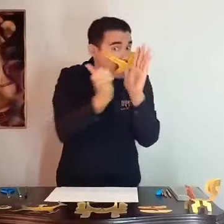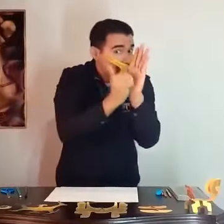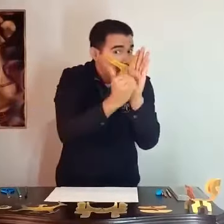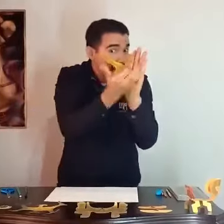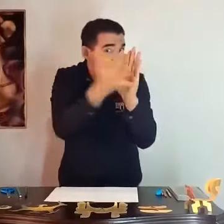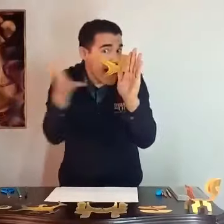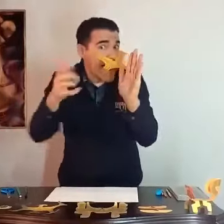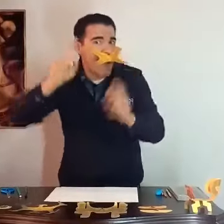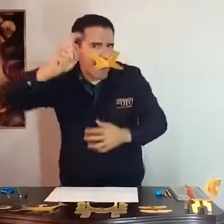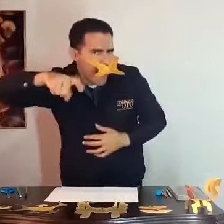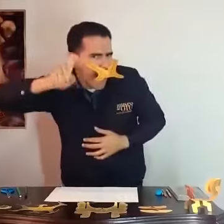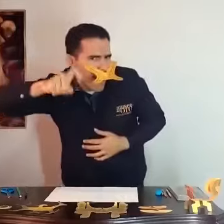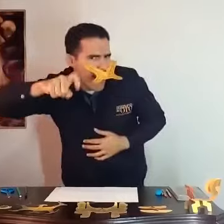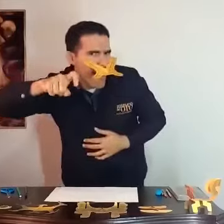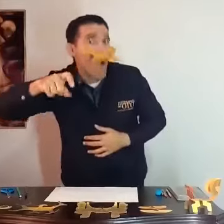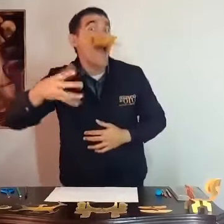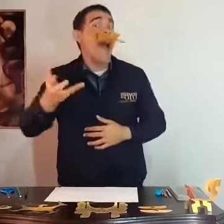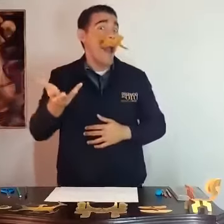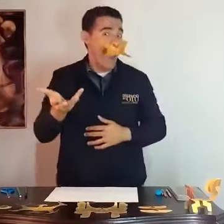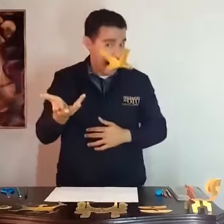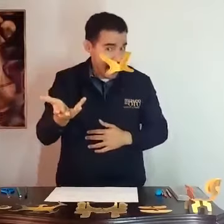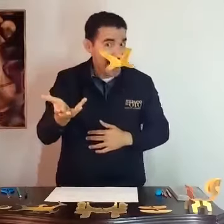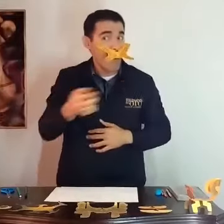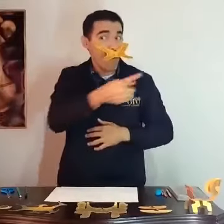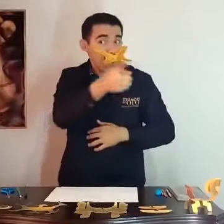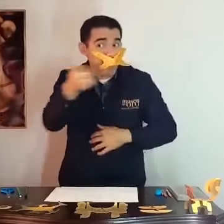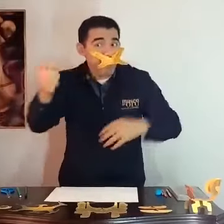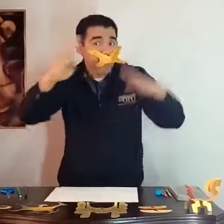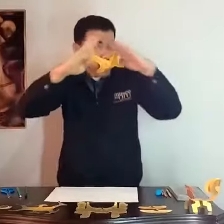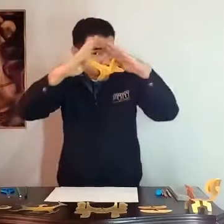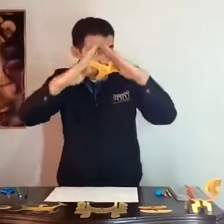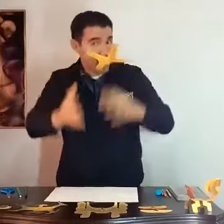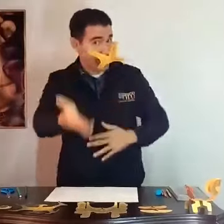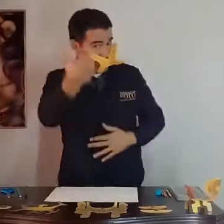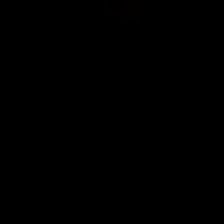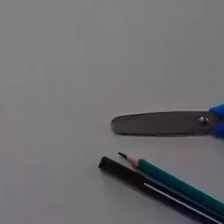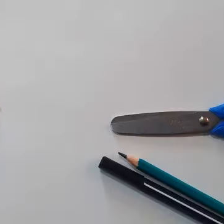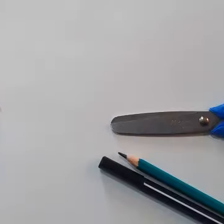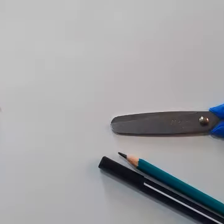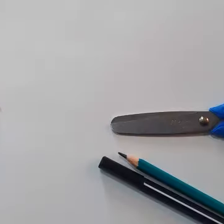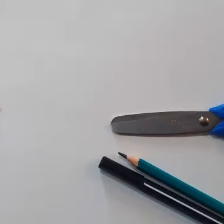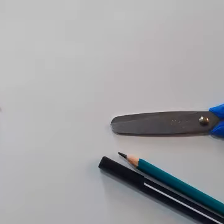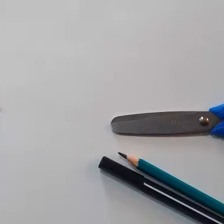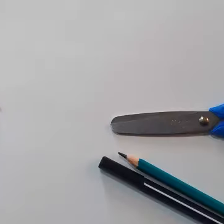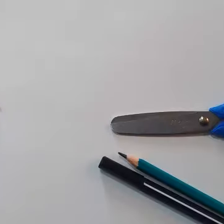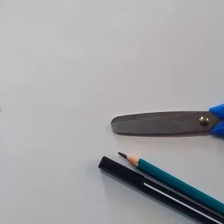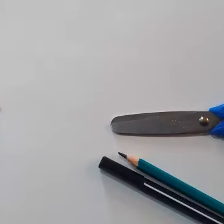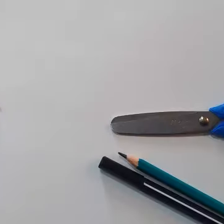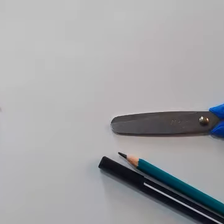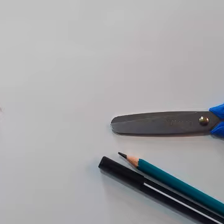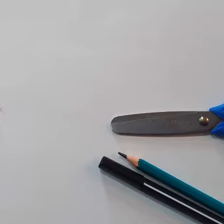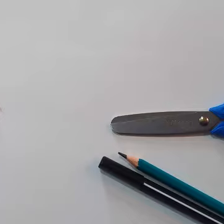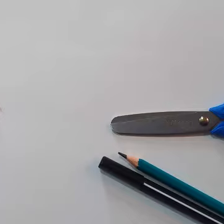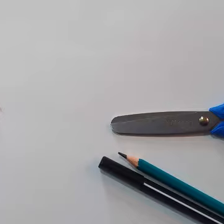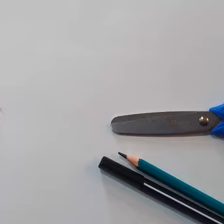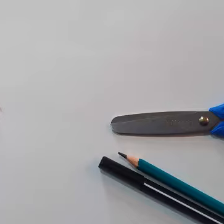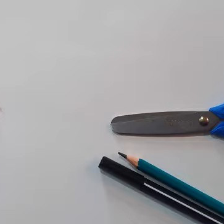necesitamos. Seguramente lo tienes en tu casa. Lápiz, tijeras, colores,